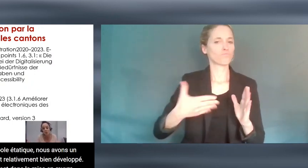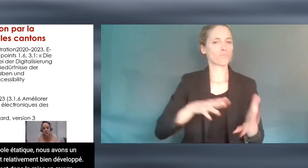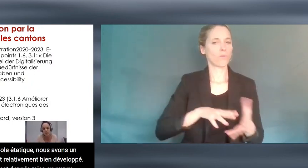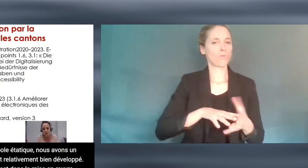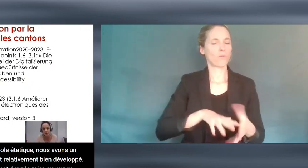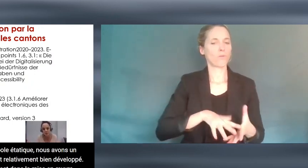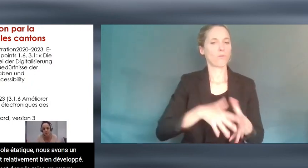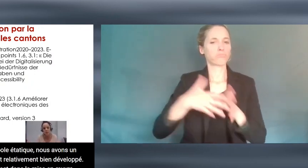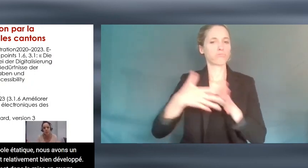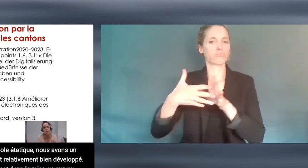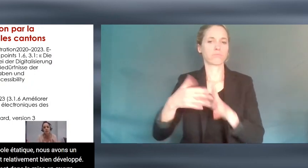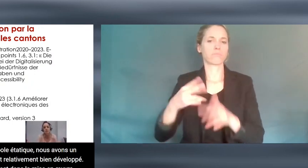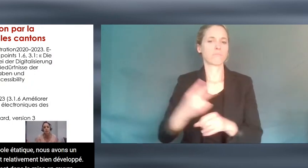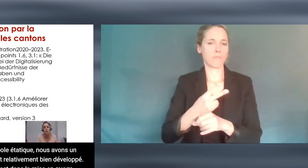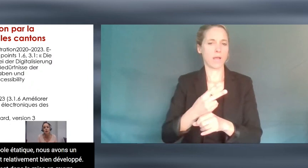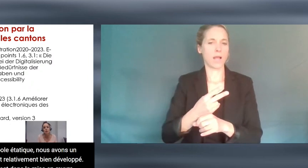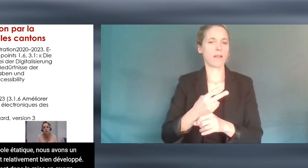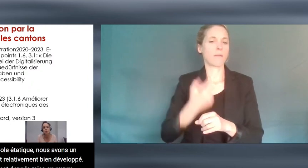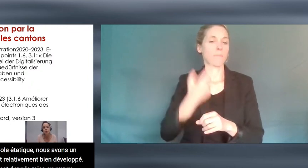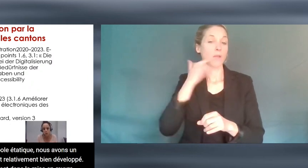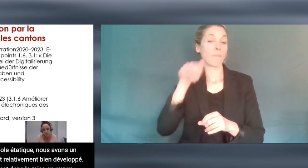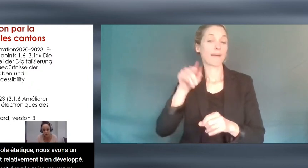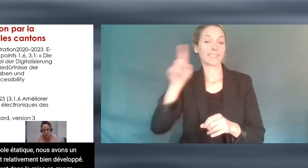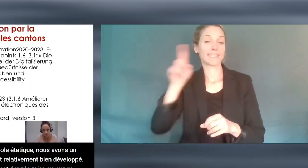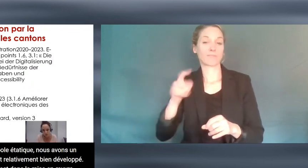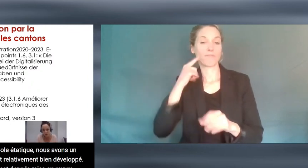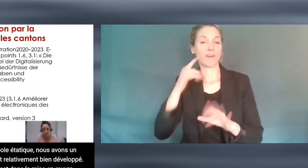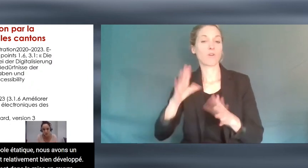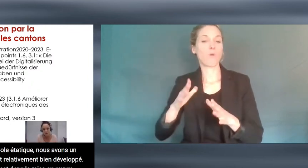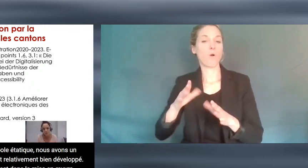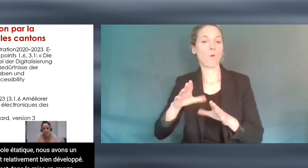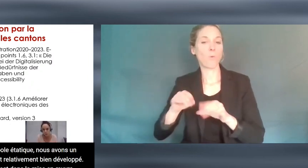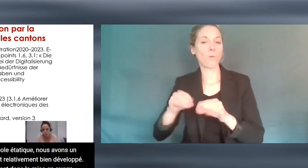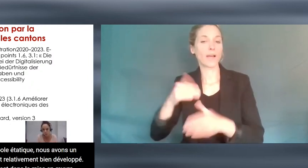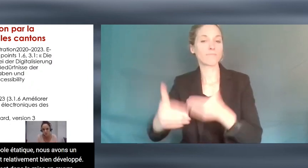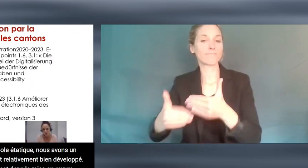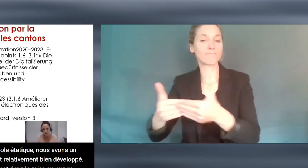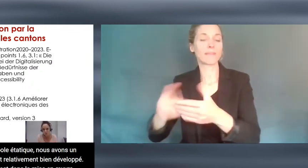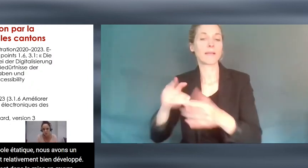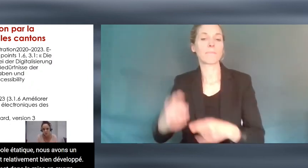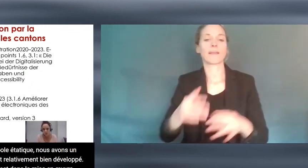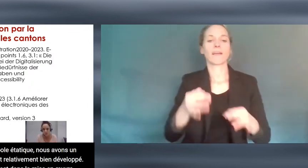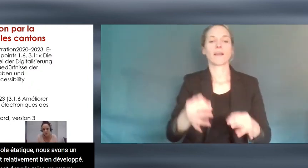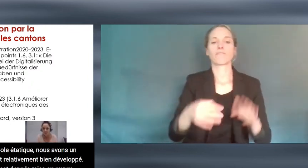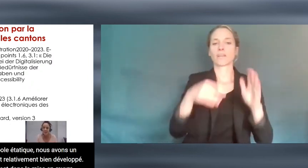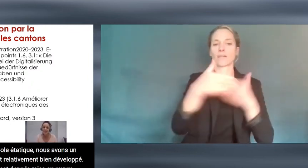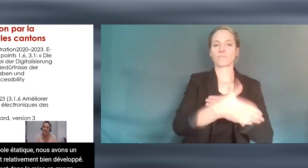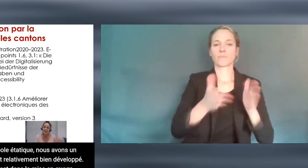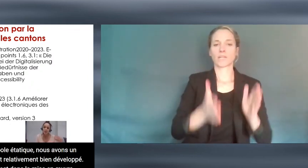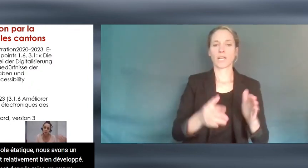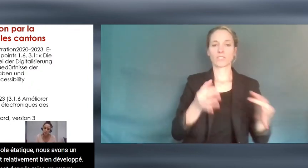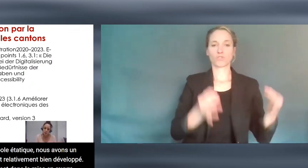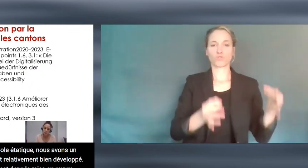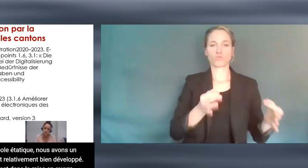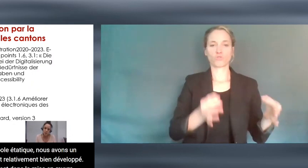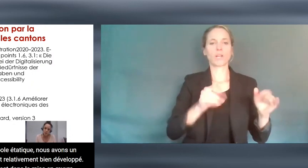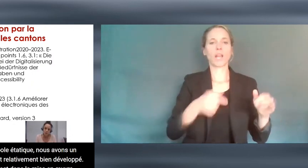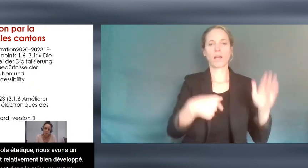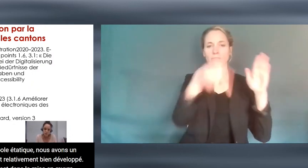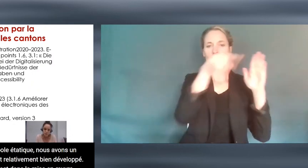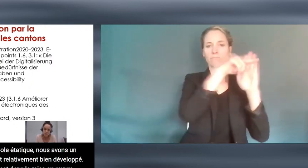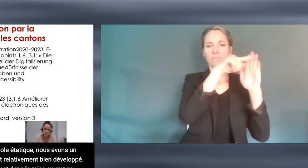où est-ce qu'on en est dans la mise en œuvre, mais au niveau du corset juridique, des mesures ont été adoptées. Et en